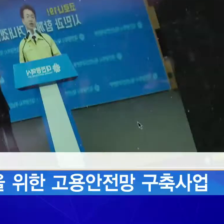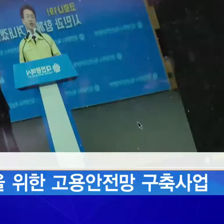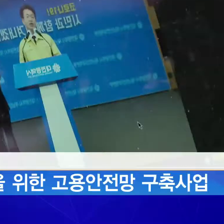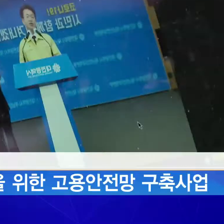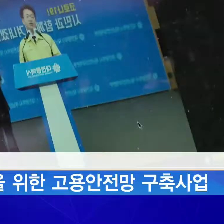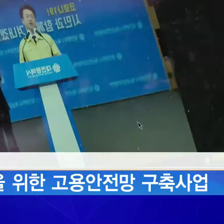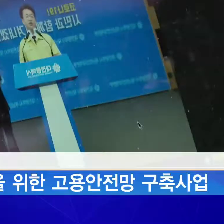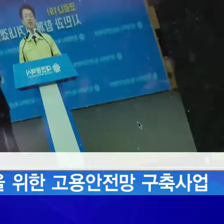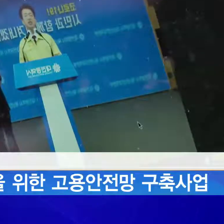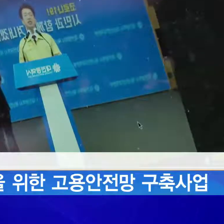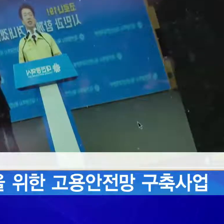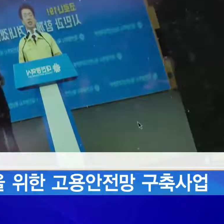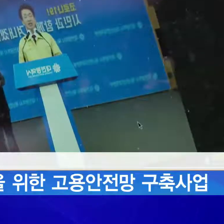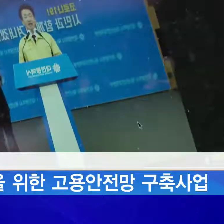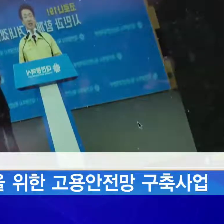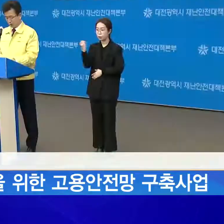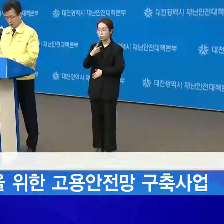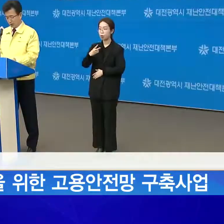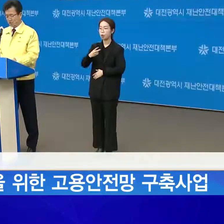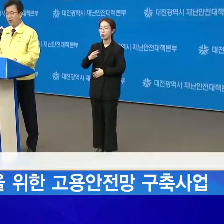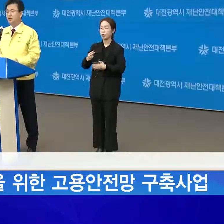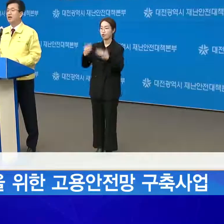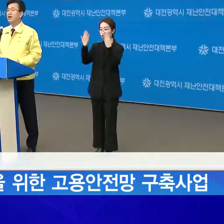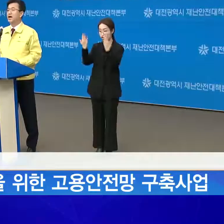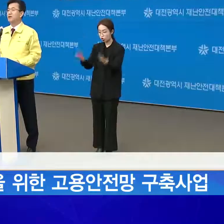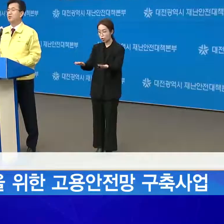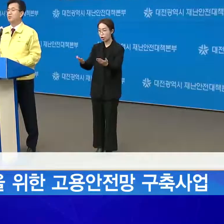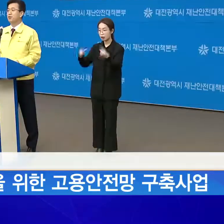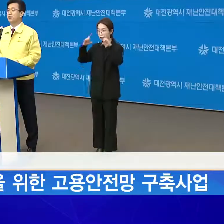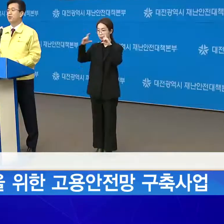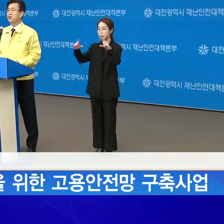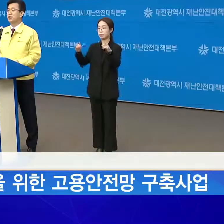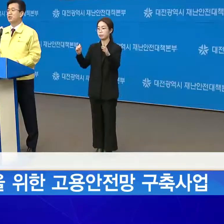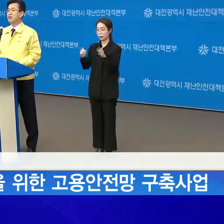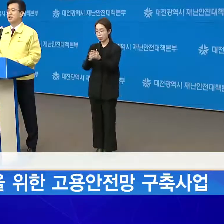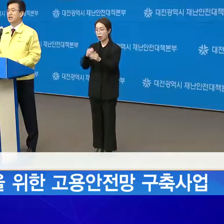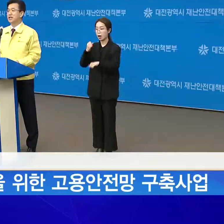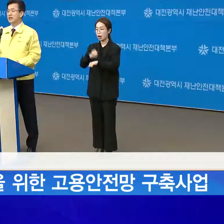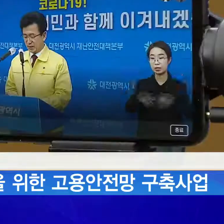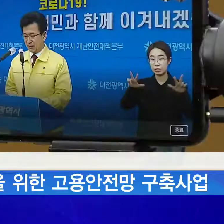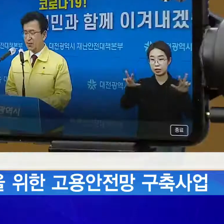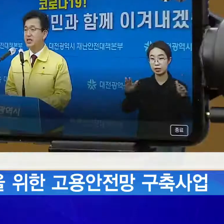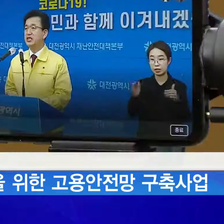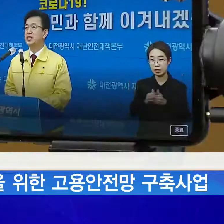등 가계와 기업, 소상공인의 가처분 소득 증대를 위한